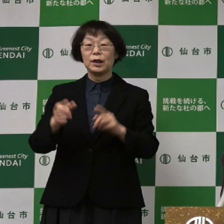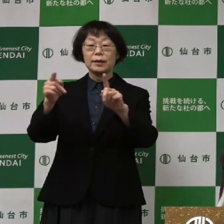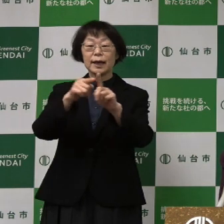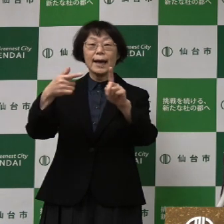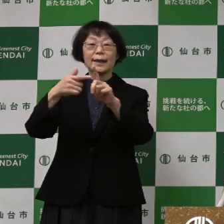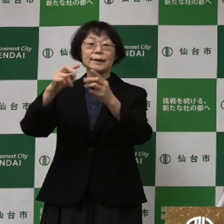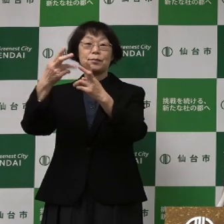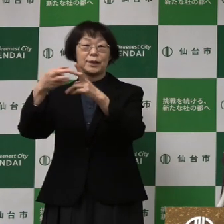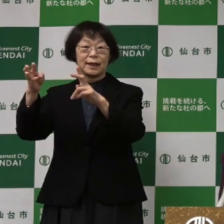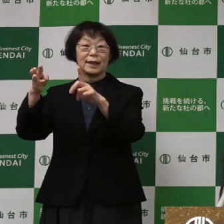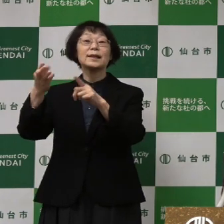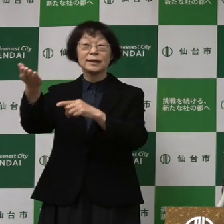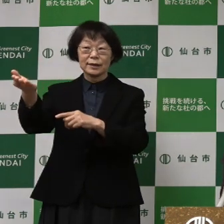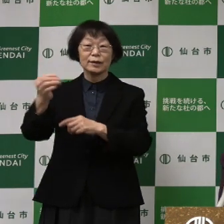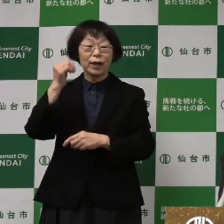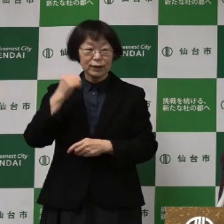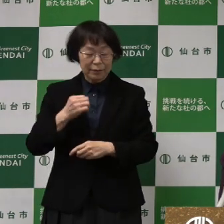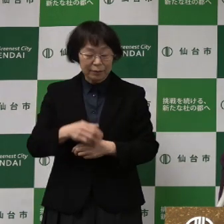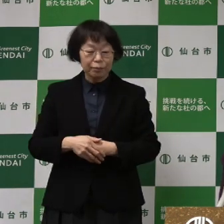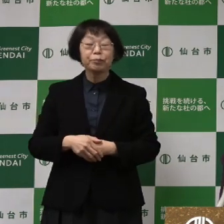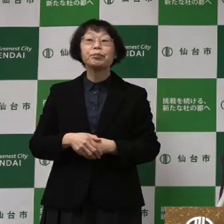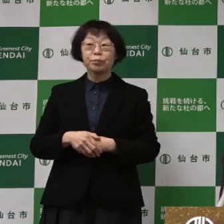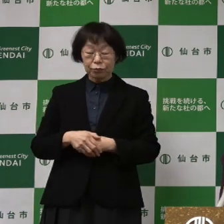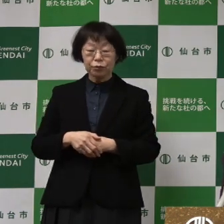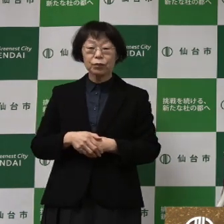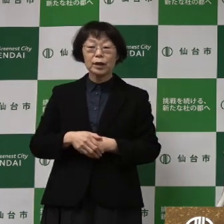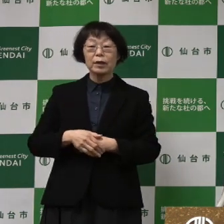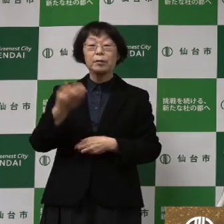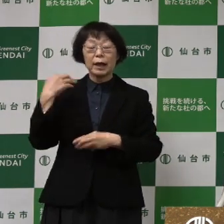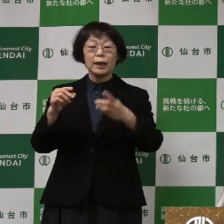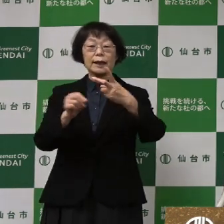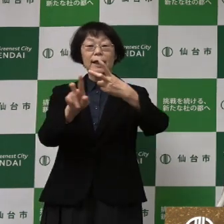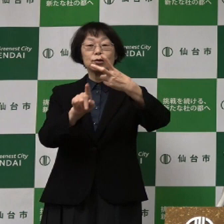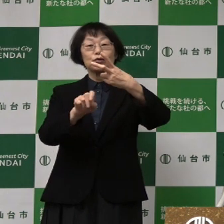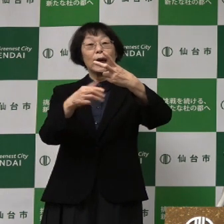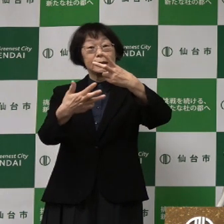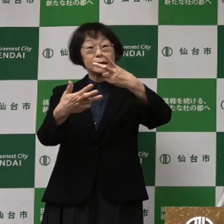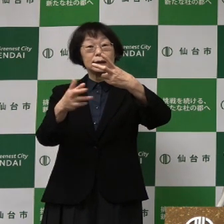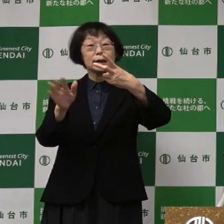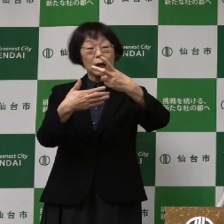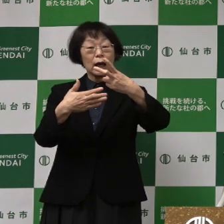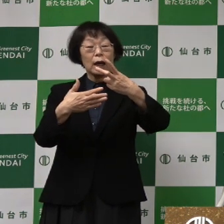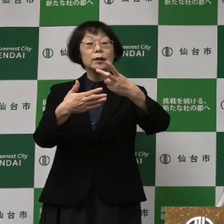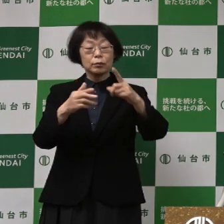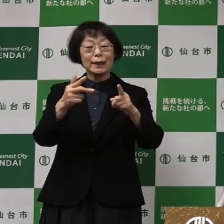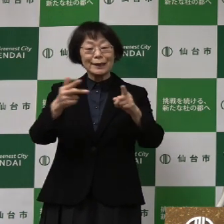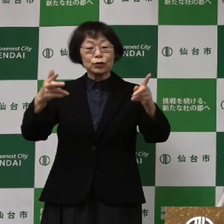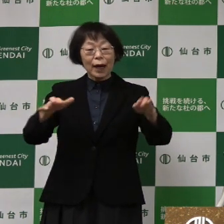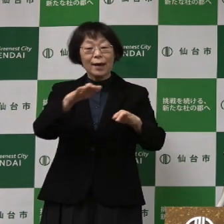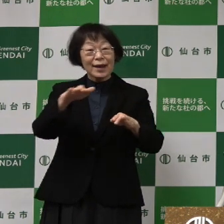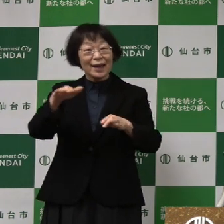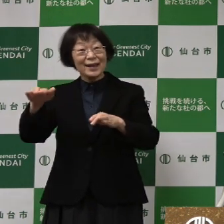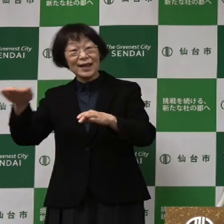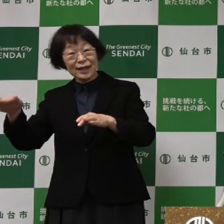自民の川原議員でございます。2月18日の時点から、およそ1週間平均なんですけれども、